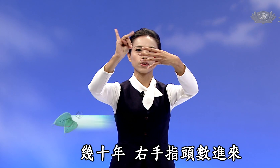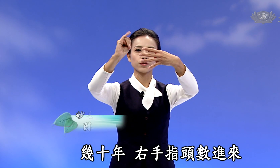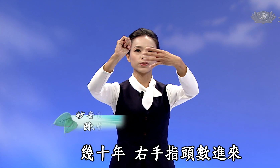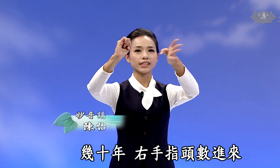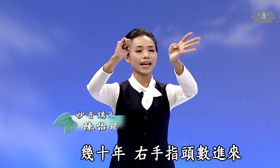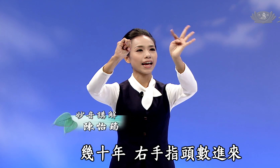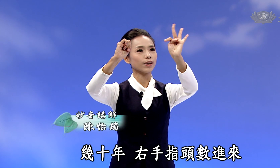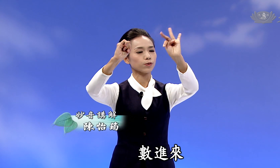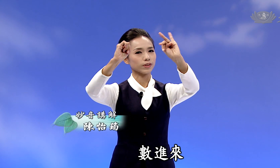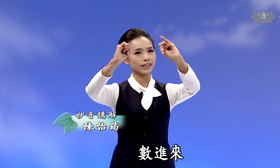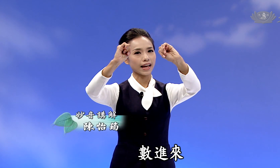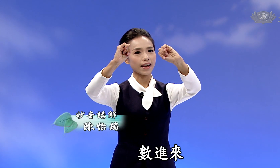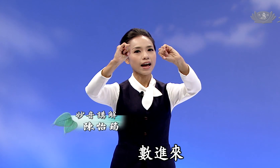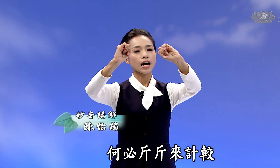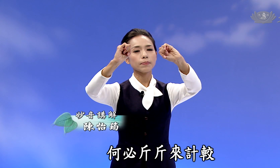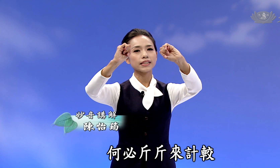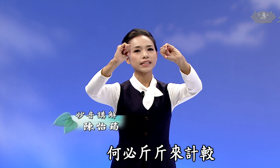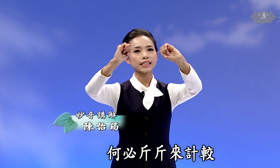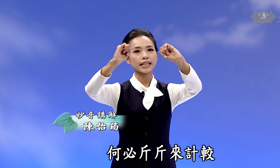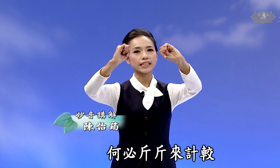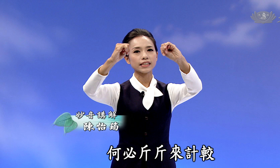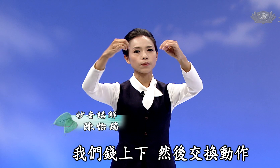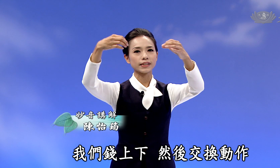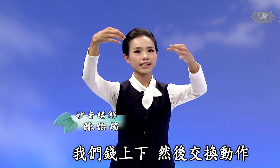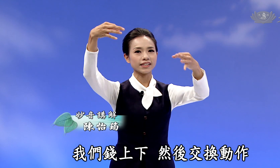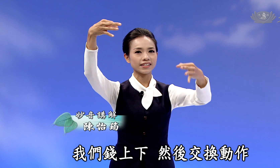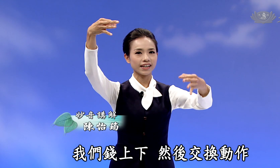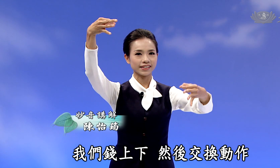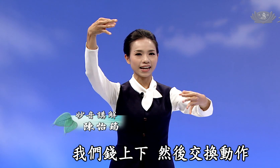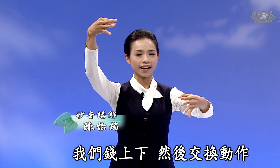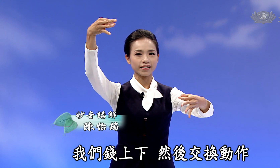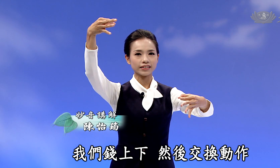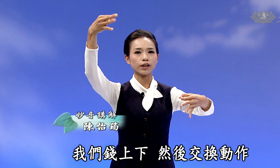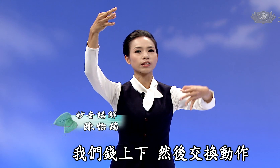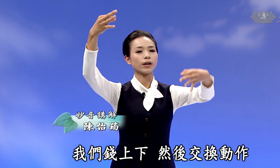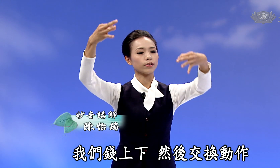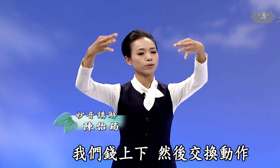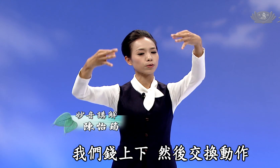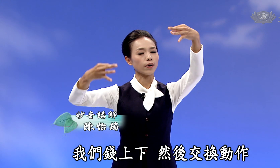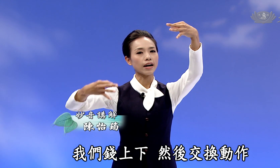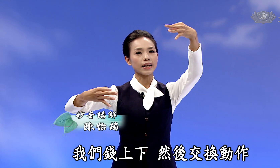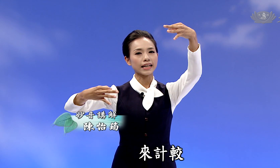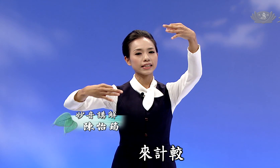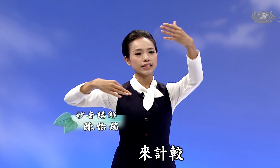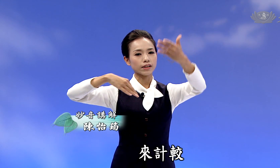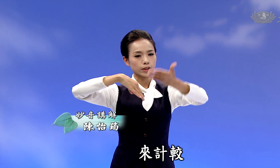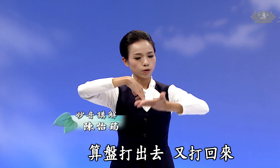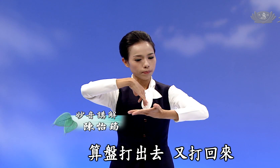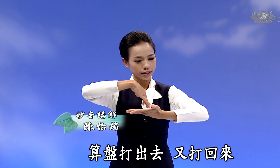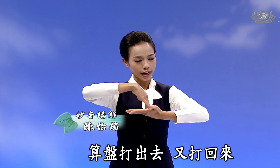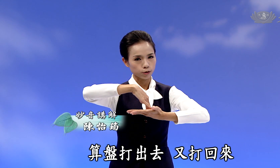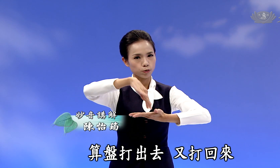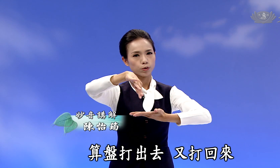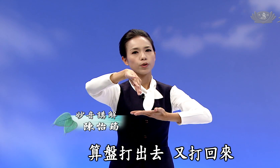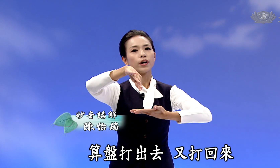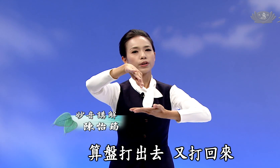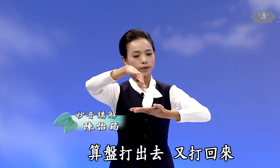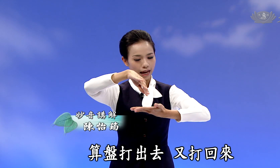数进来数进来，何必斤斤来计较？我们前上下，然后交换动作来计较呢，算盘打出去又打回